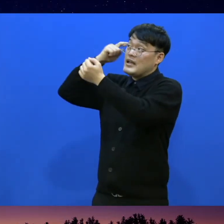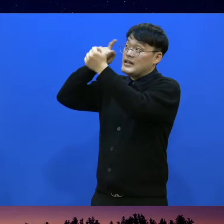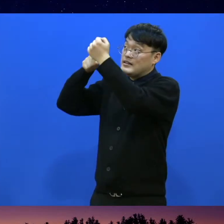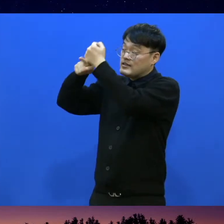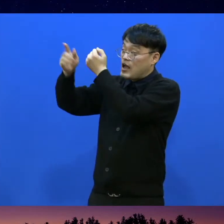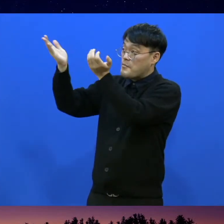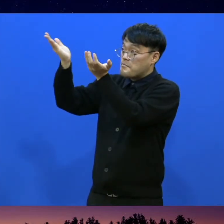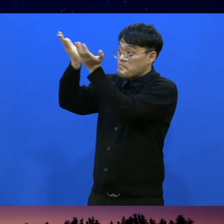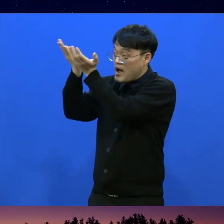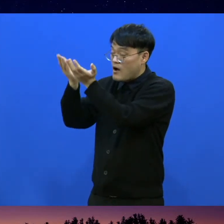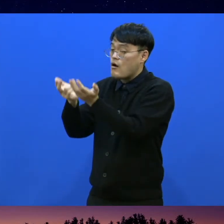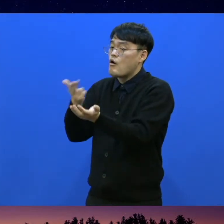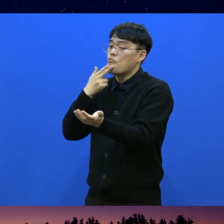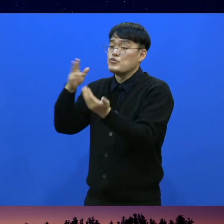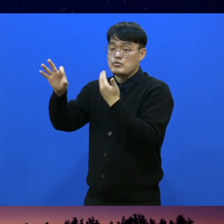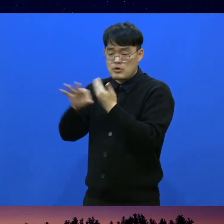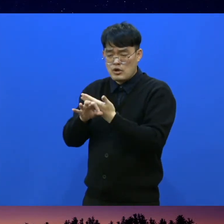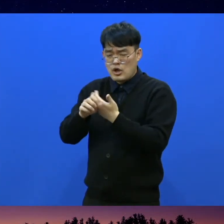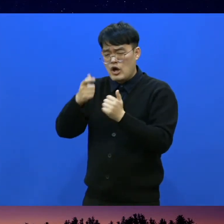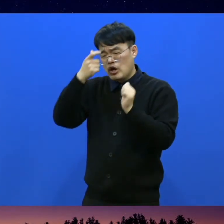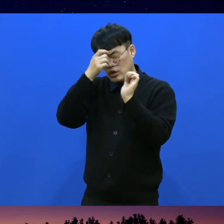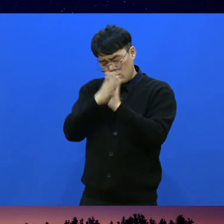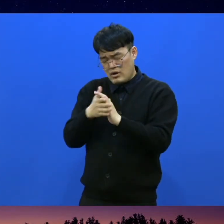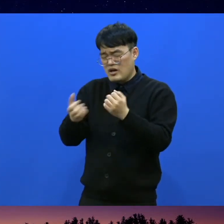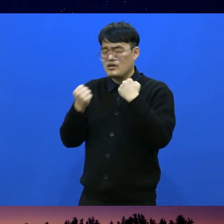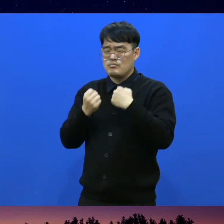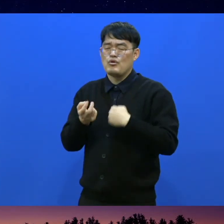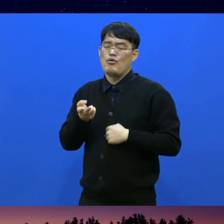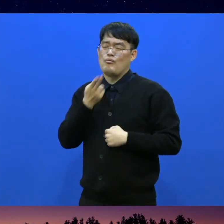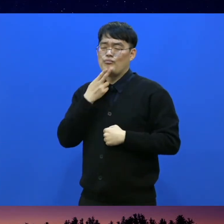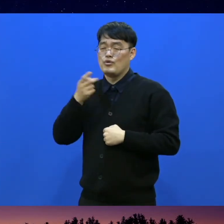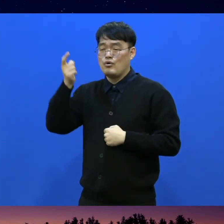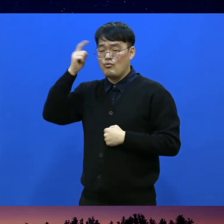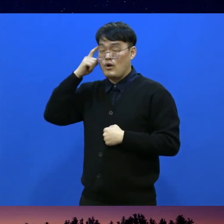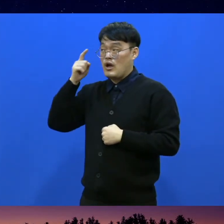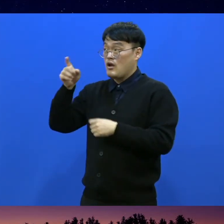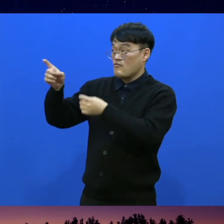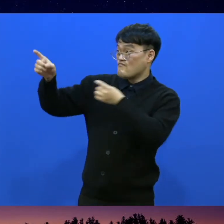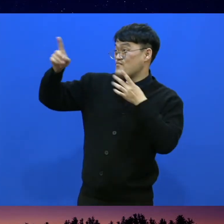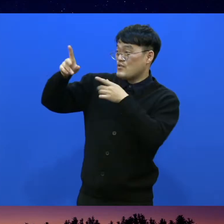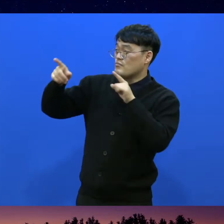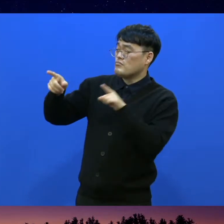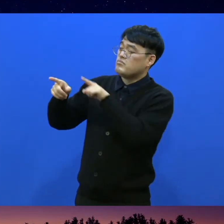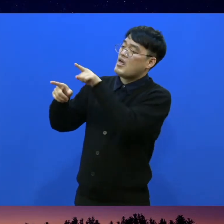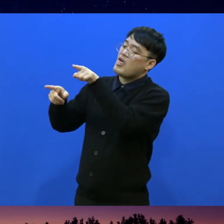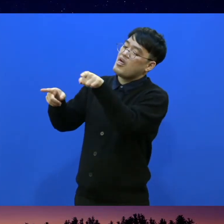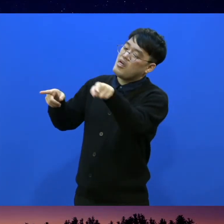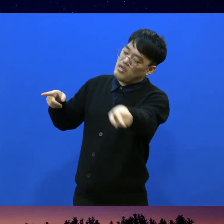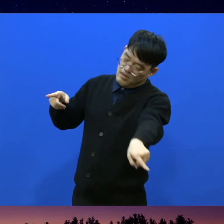않으면 기도가 힘이 없어요. 화살이 날아가다가 방향을 잃어버리니까 툭 공중에 떨어져.